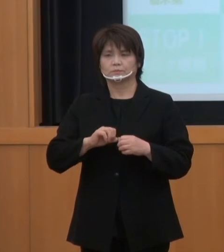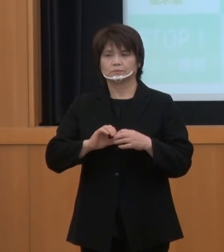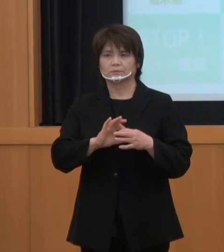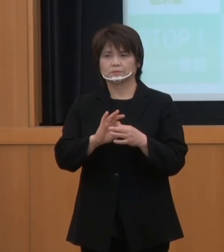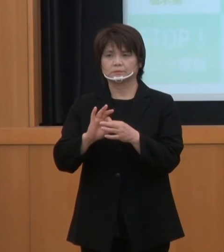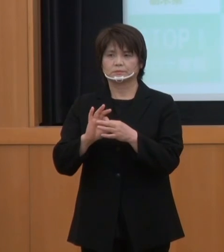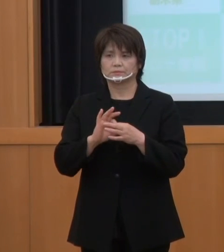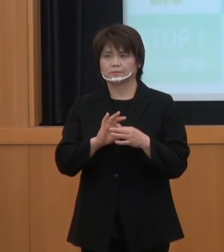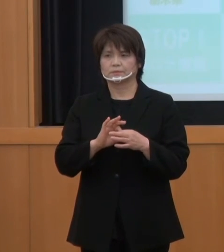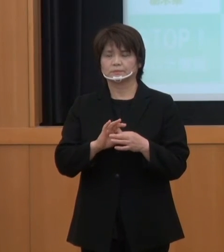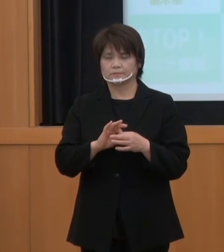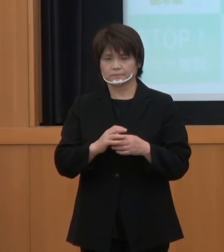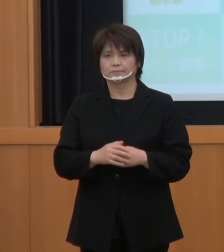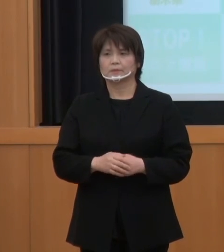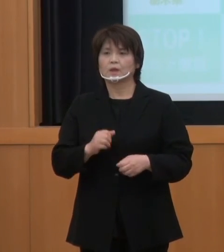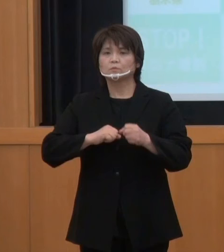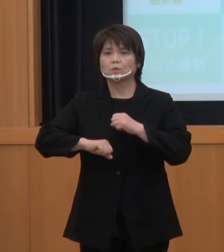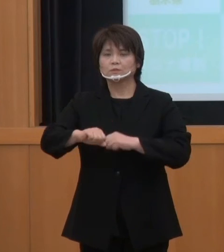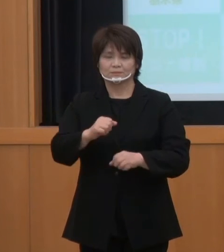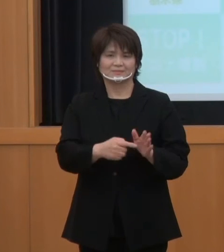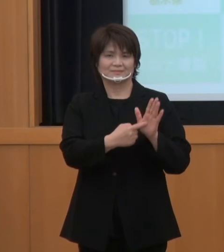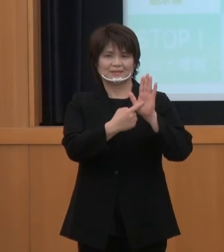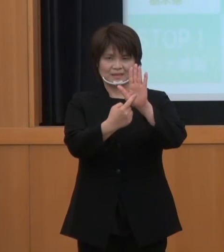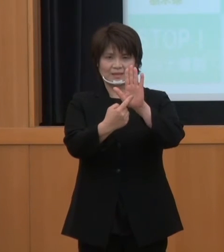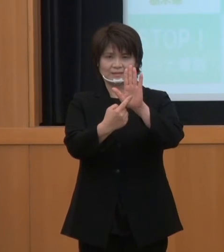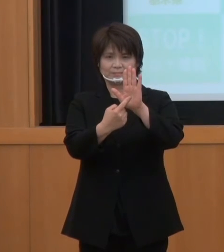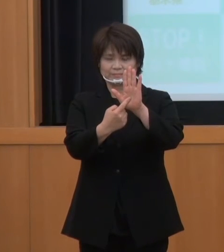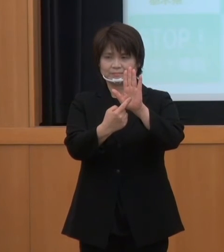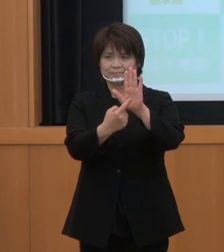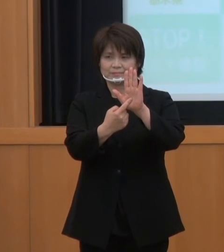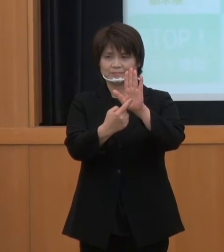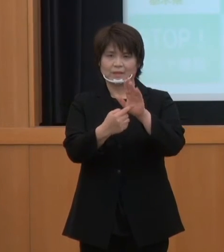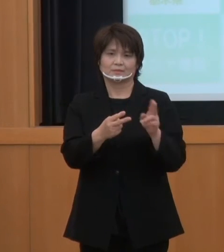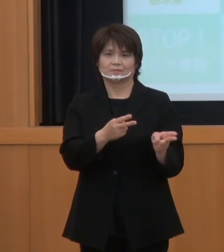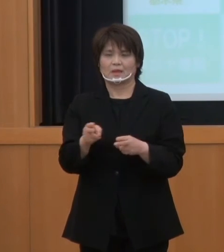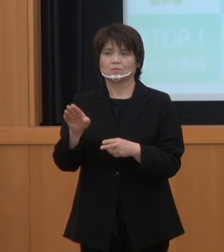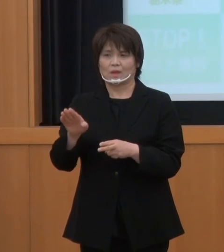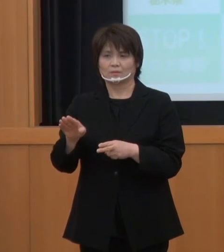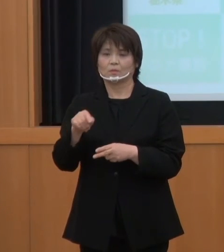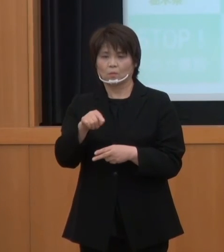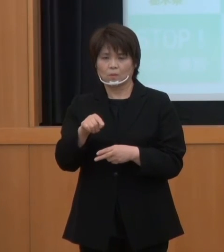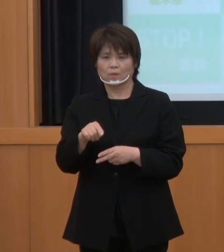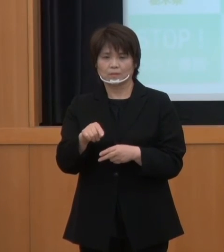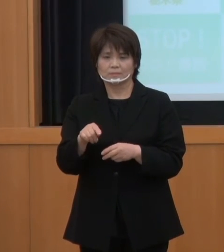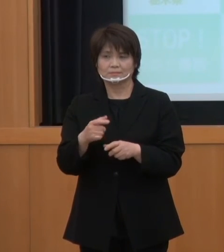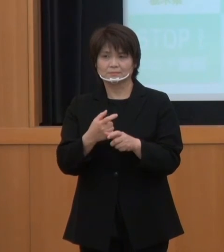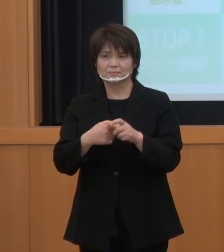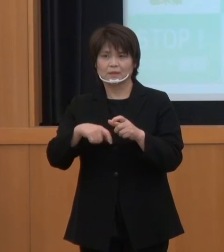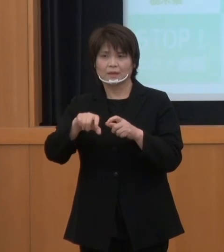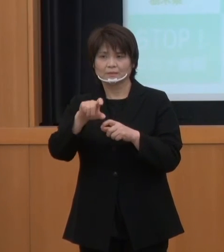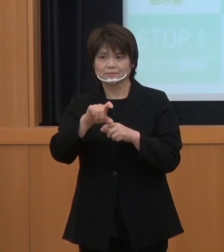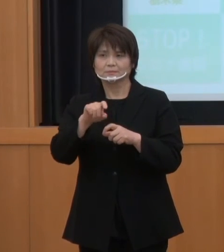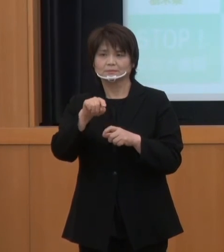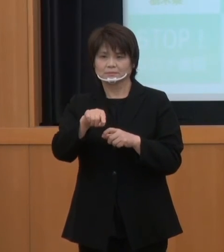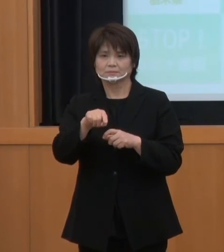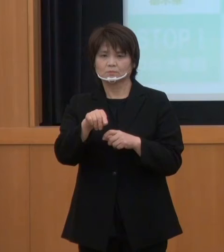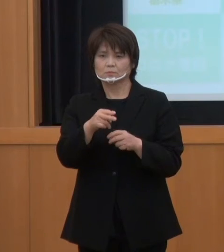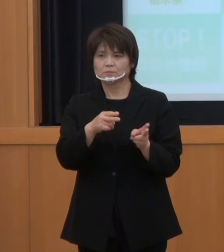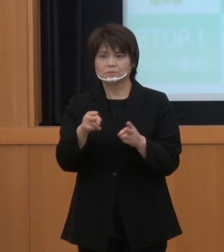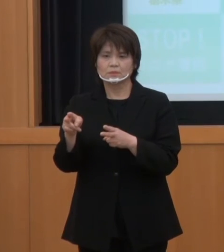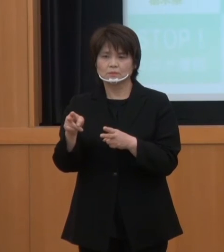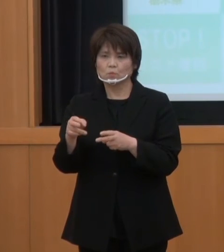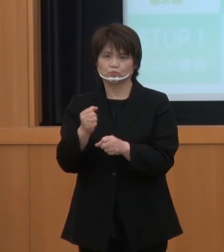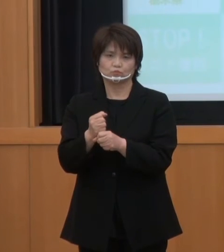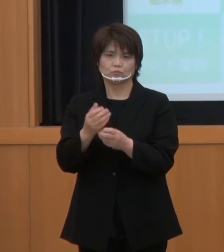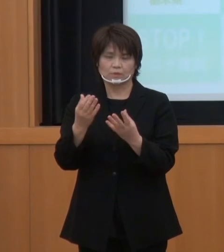という同種のですね、制度があるわけですけれども、これに加えて新たなこういう制度を設けるというこの狙いについて